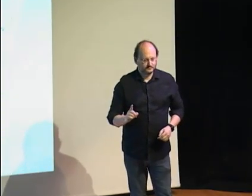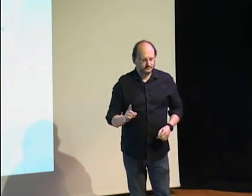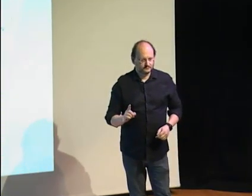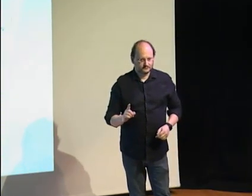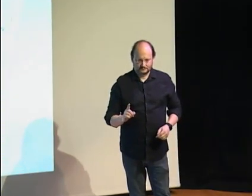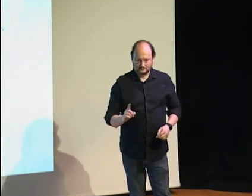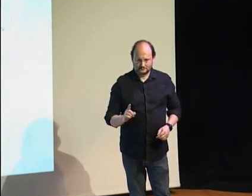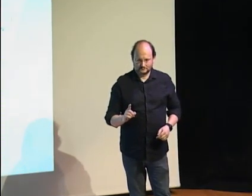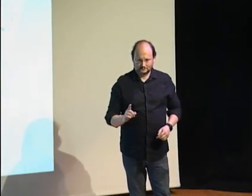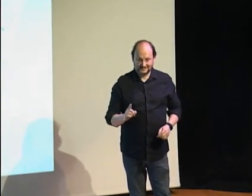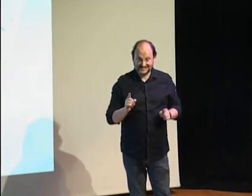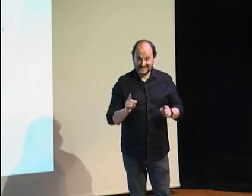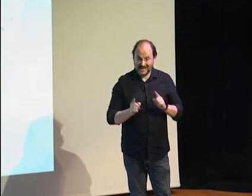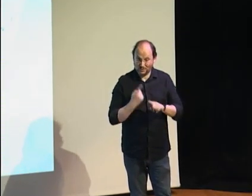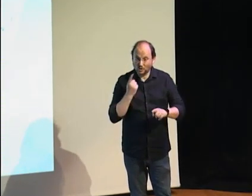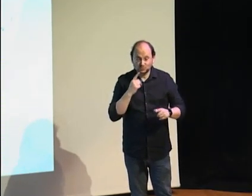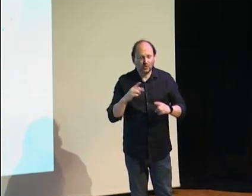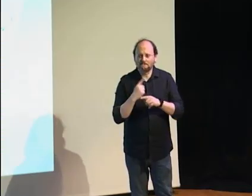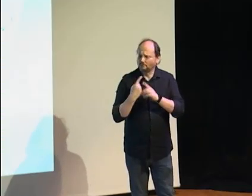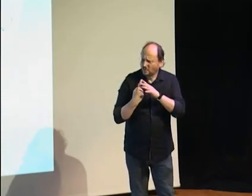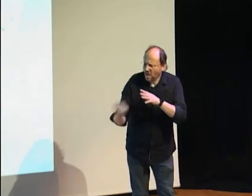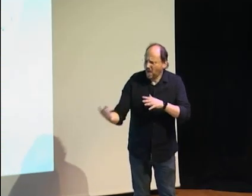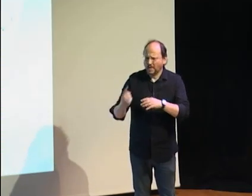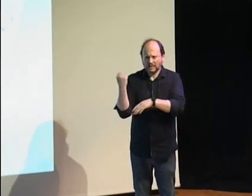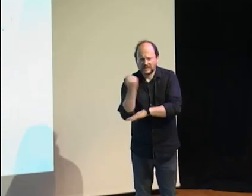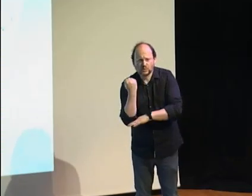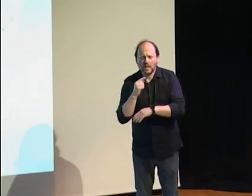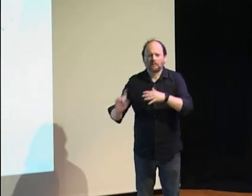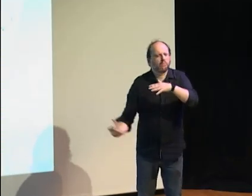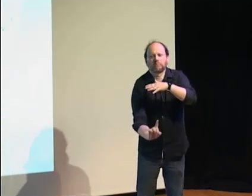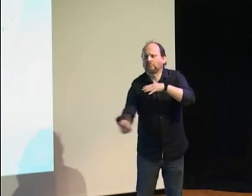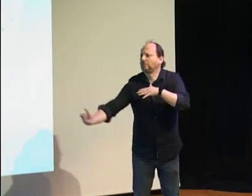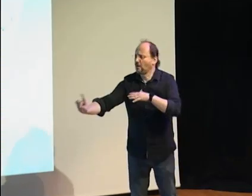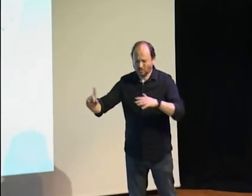qui instruisaient un petit peu en langue des signes, qui utilisaient les signes. Ça, c'est important à dire. C'est-à-dire que les sourds étaient isolés.